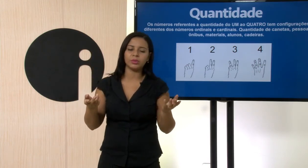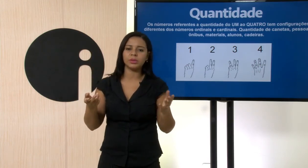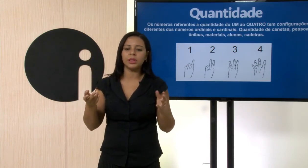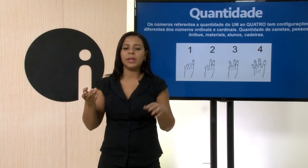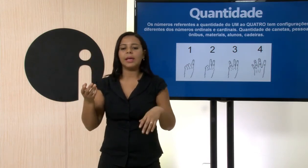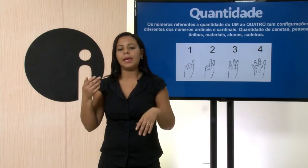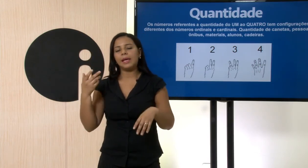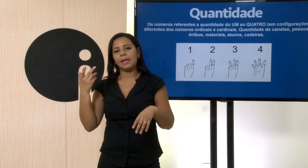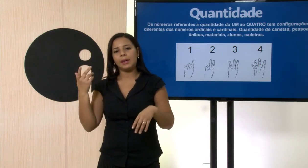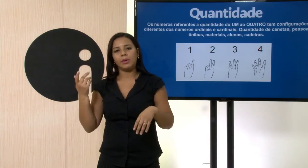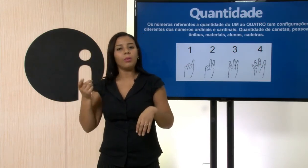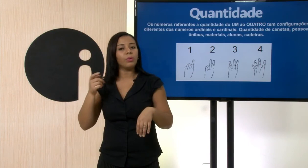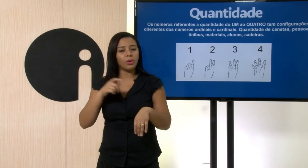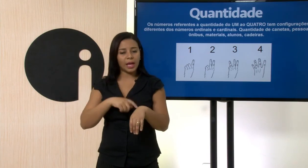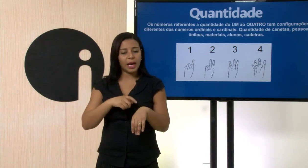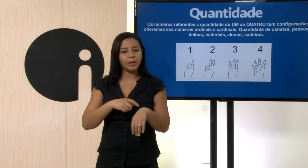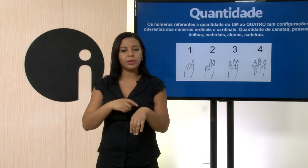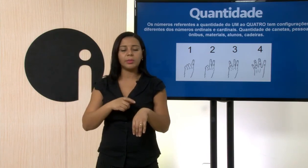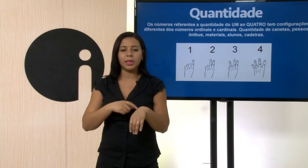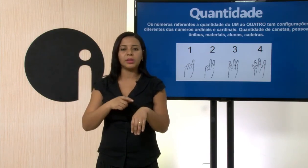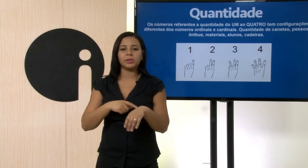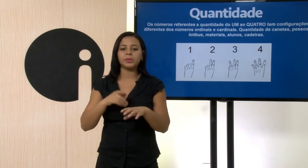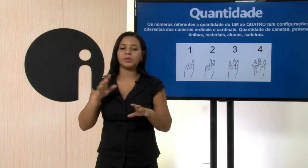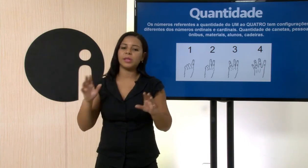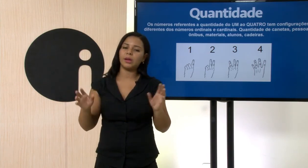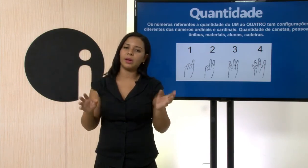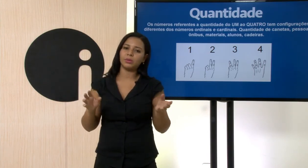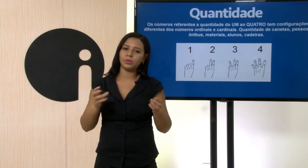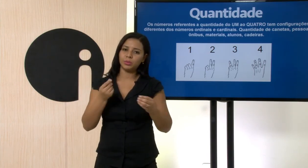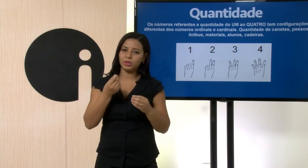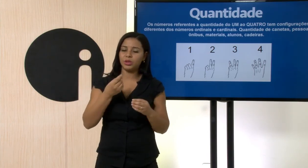objetos, o horário também nós vamos usar os números de